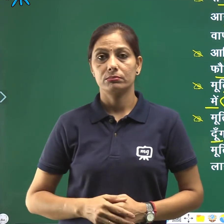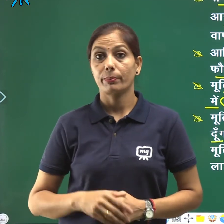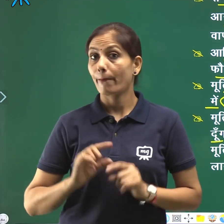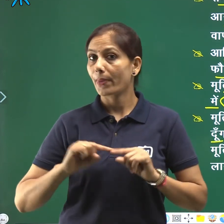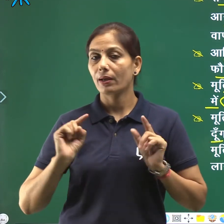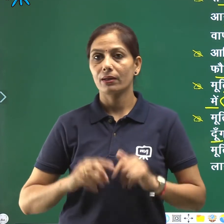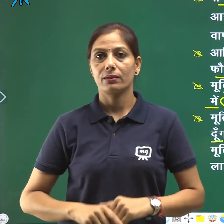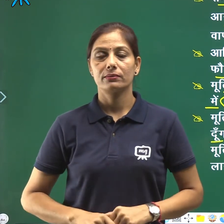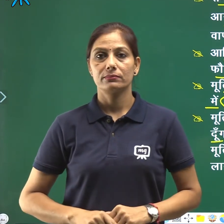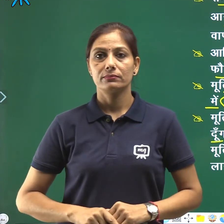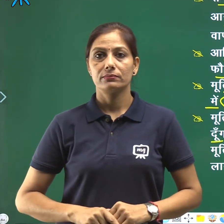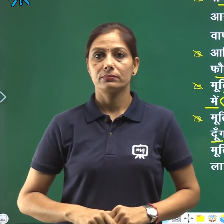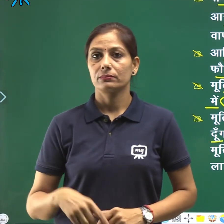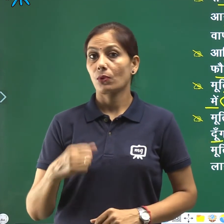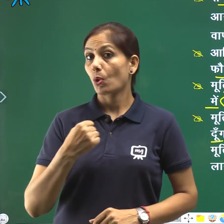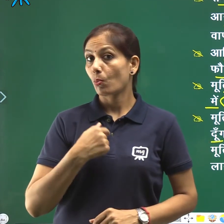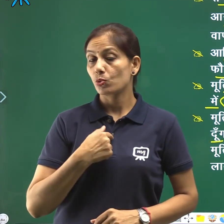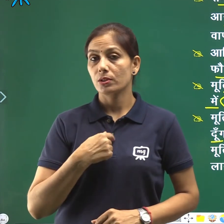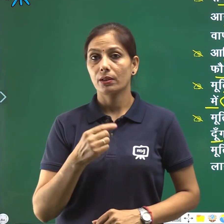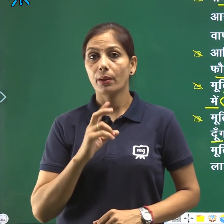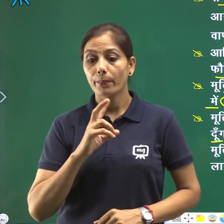परंतु मुझे बताइए